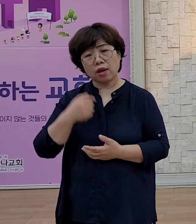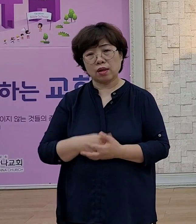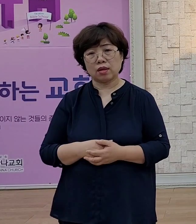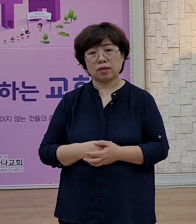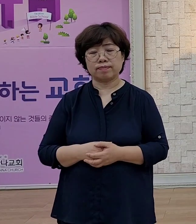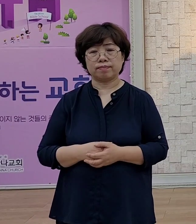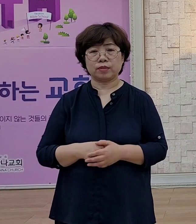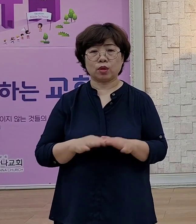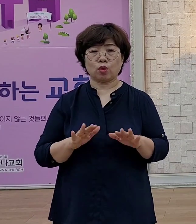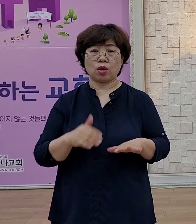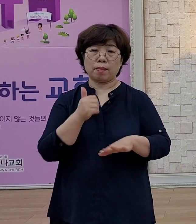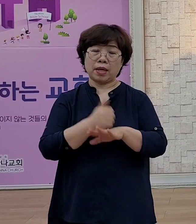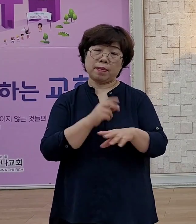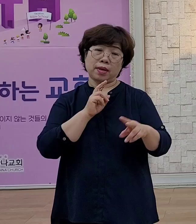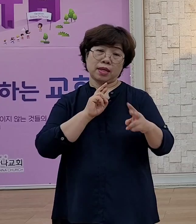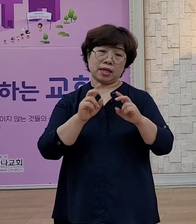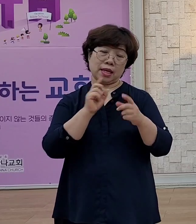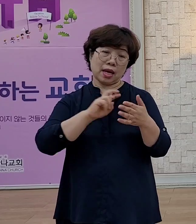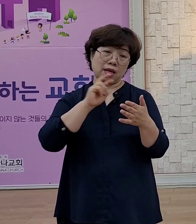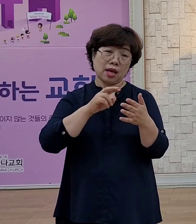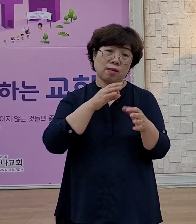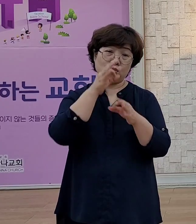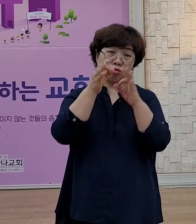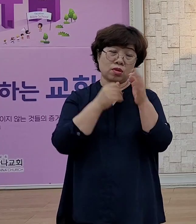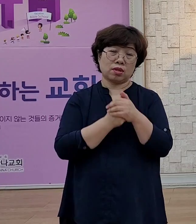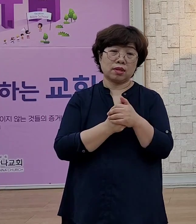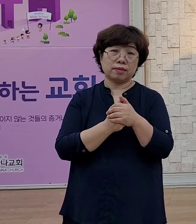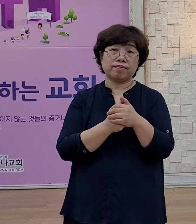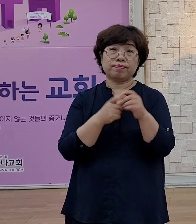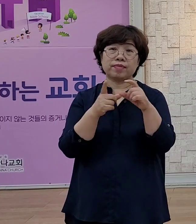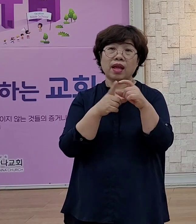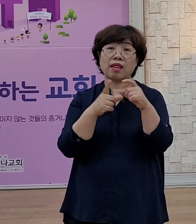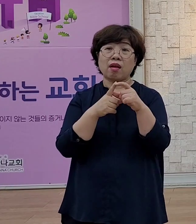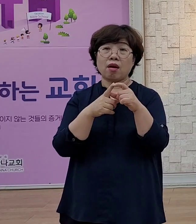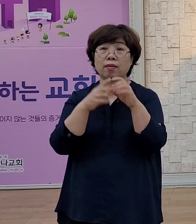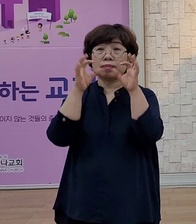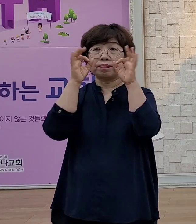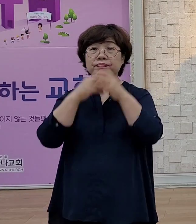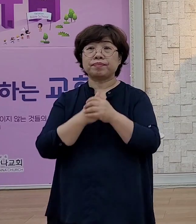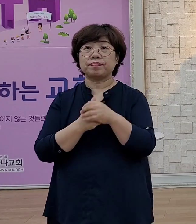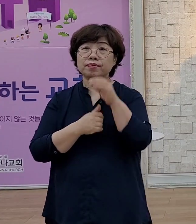오늘 아까 우리 마지막 불렀던 여러분 찬양 가사 한번 띄워주실래요?